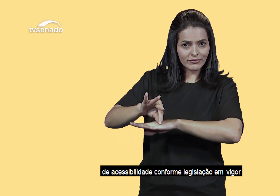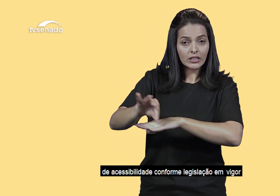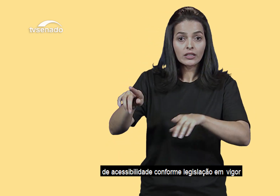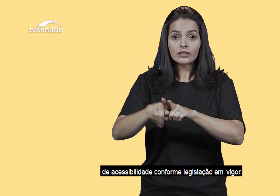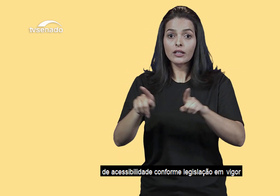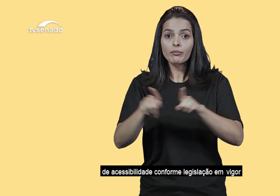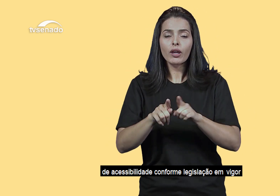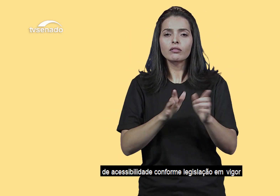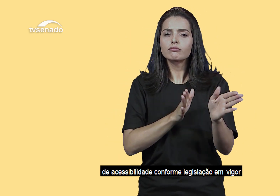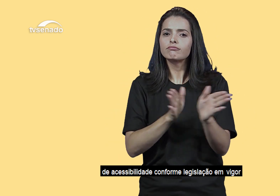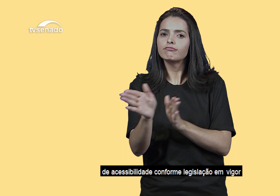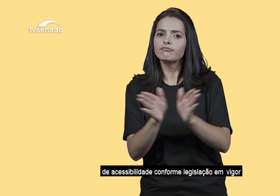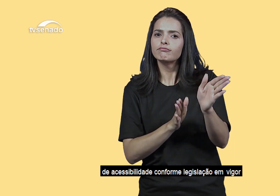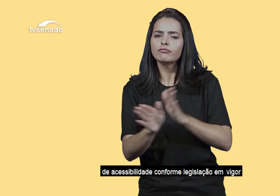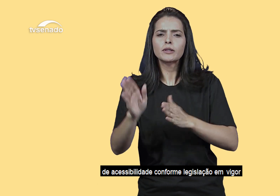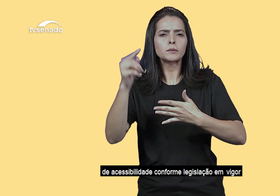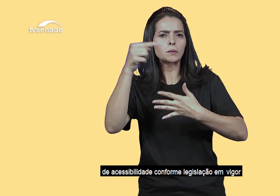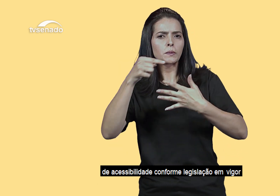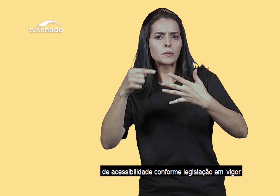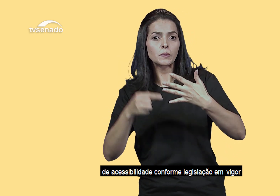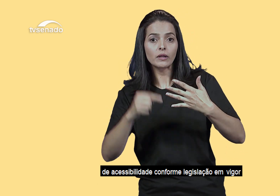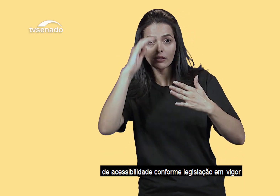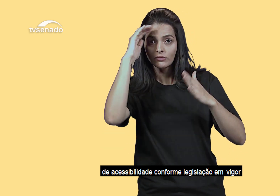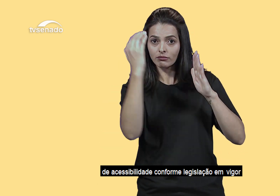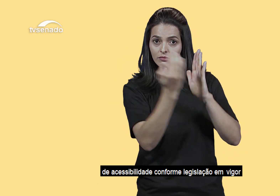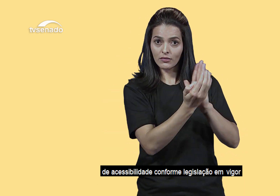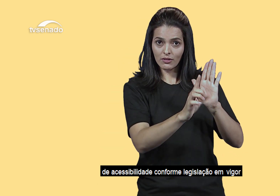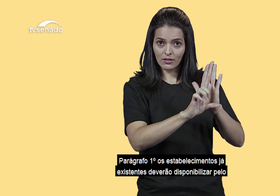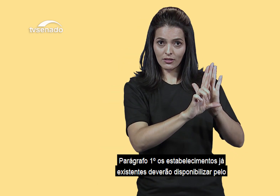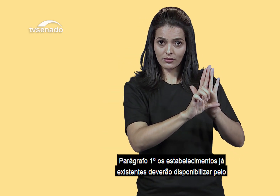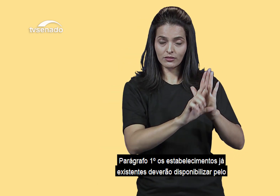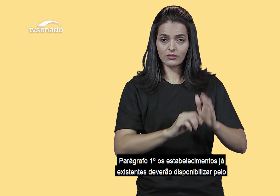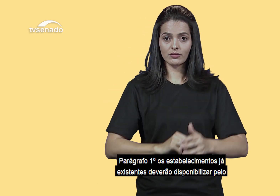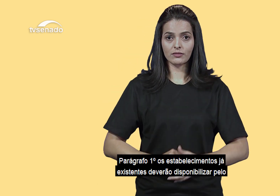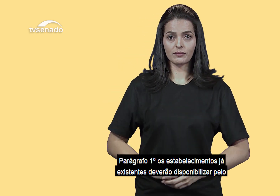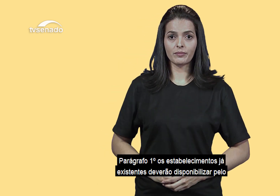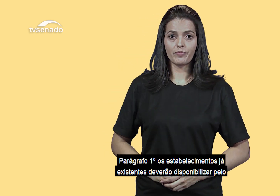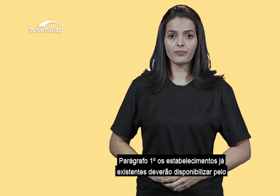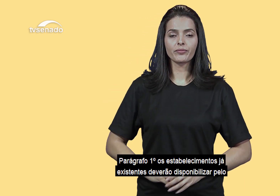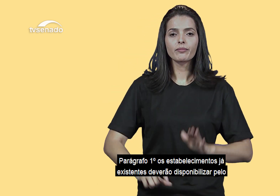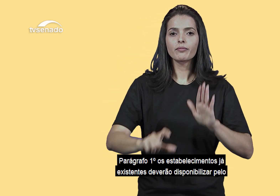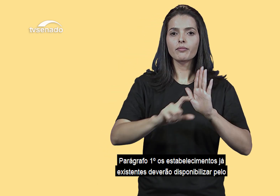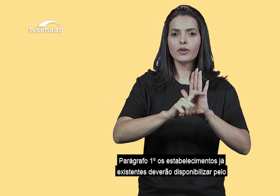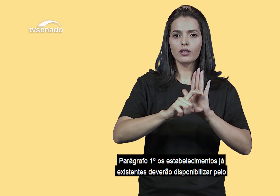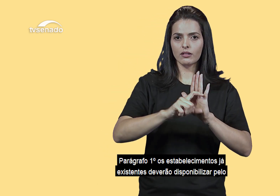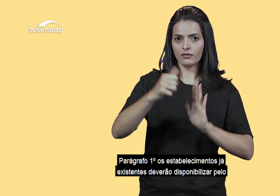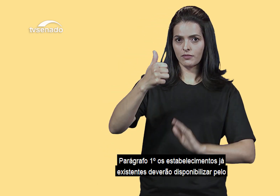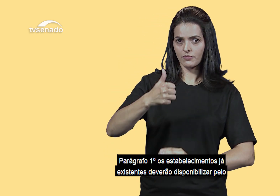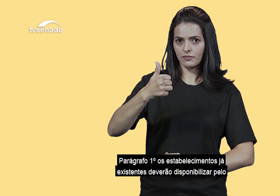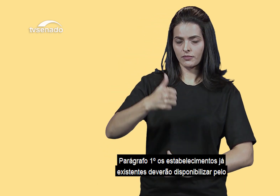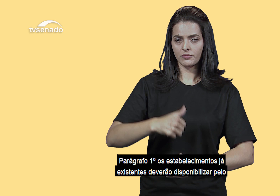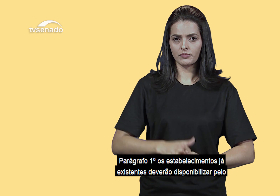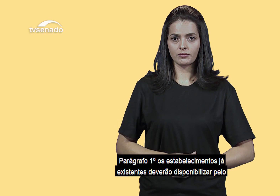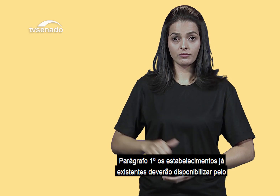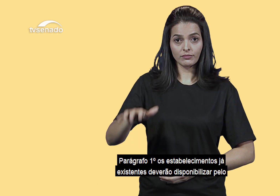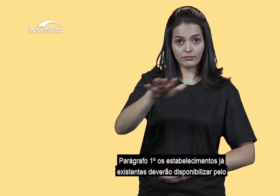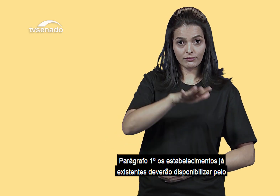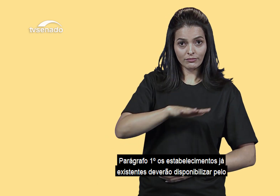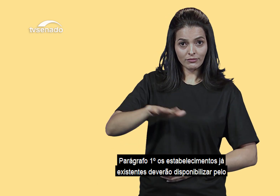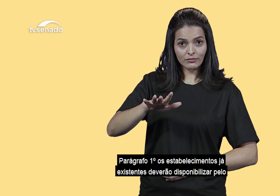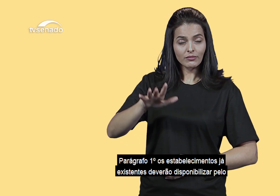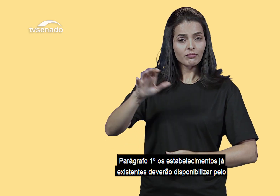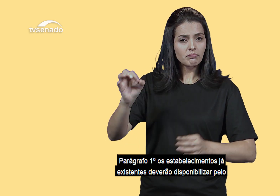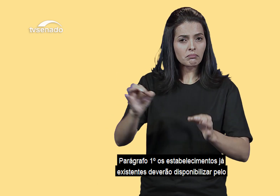de acessibilidade conforme legislação em vigor Parágrafo 1º Os estabelecimentos já